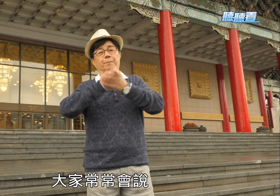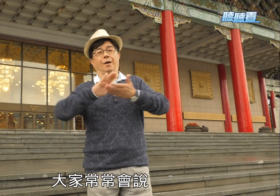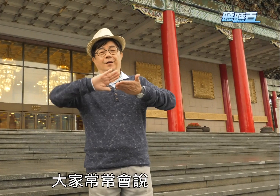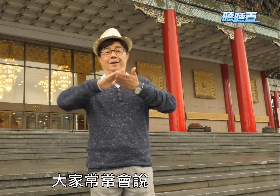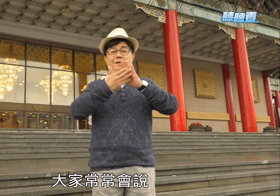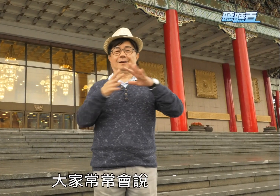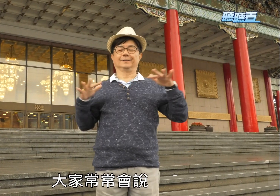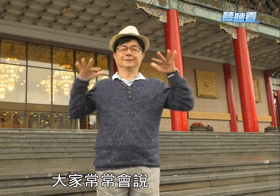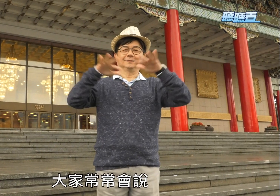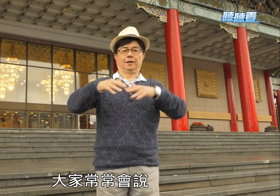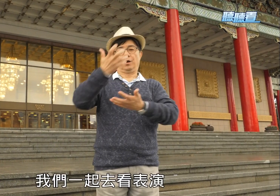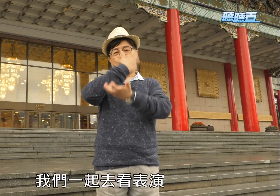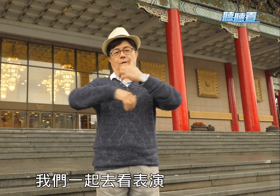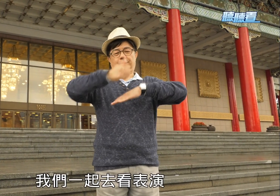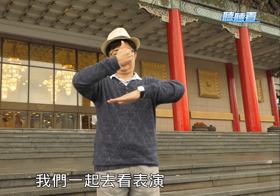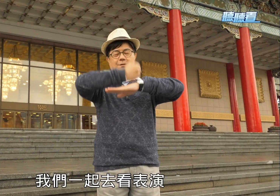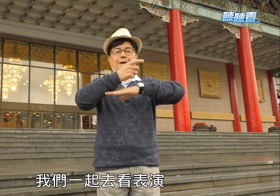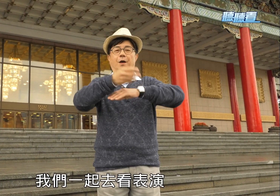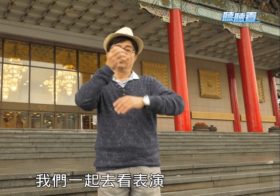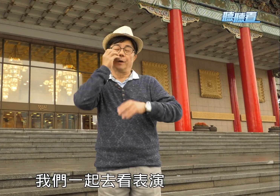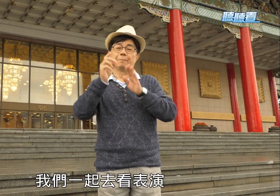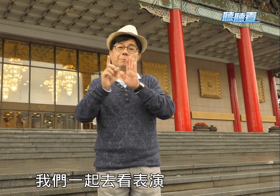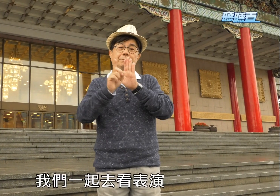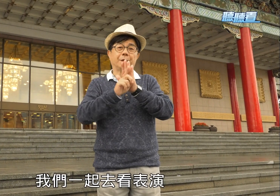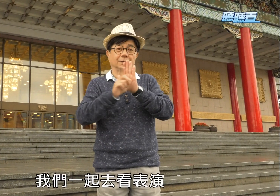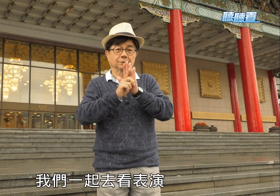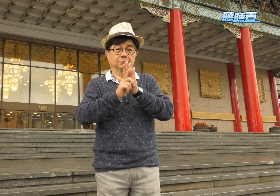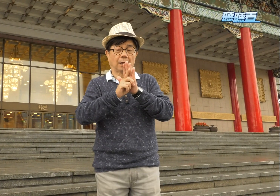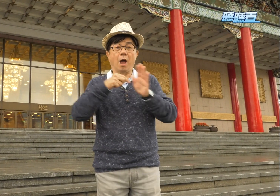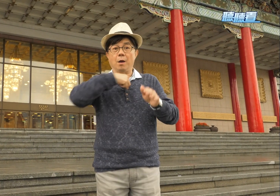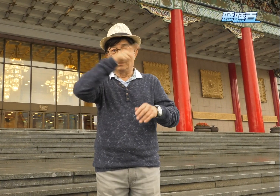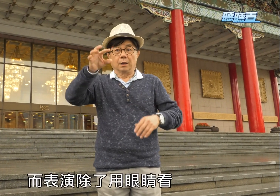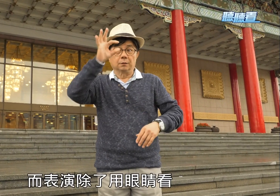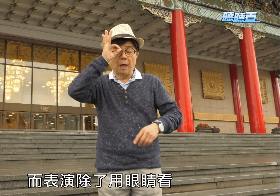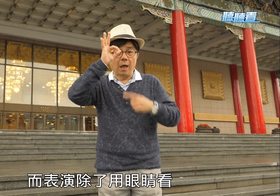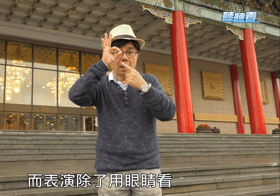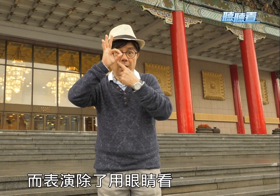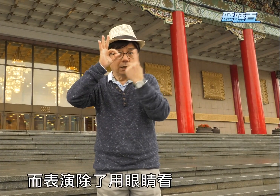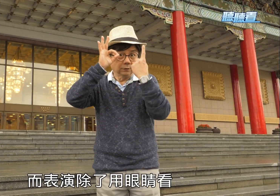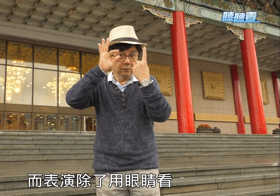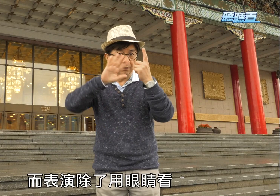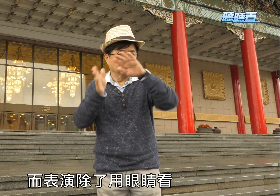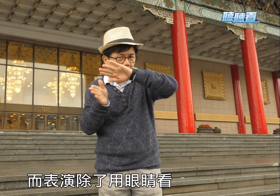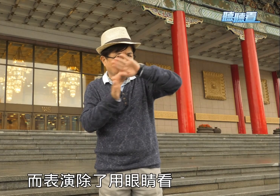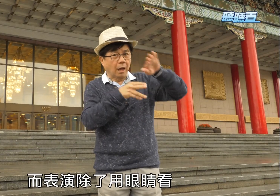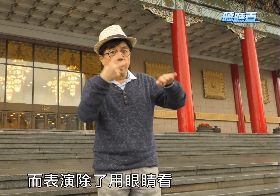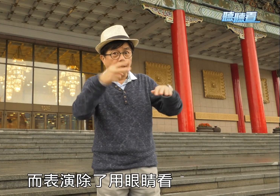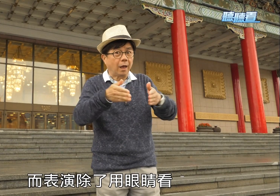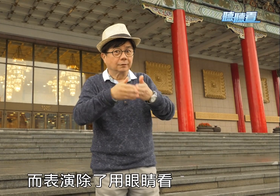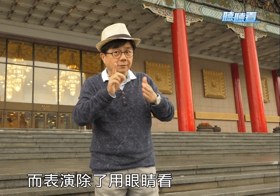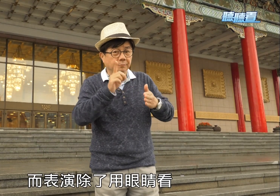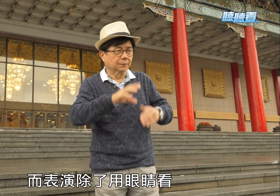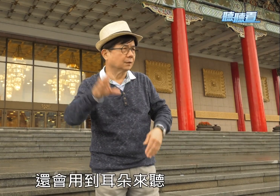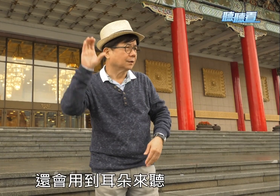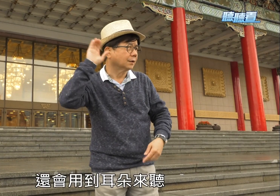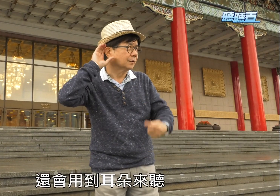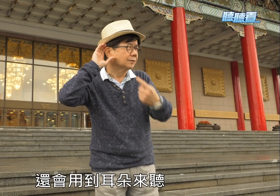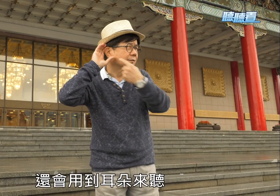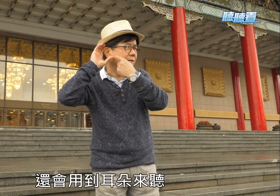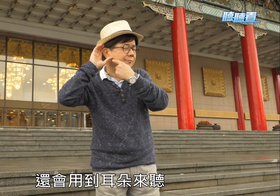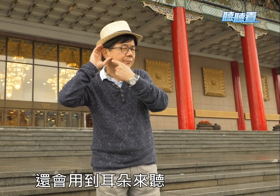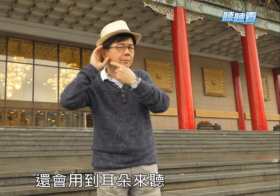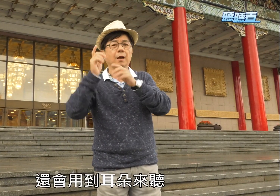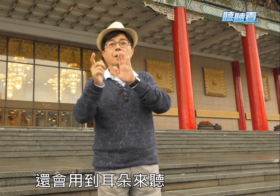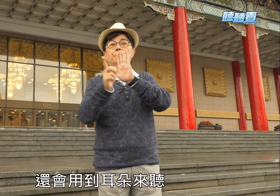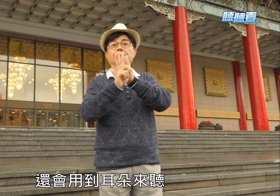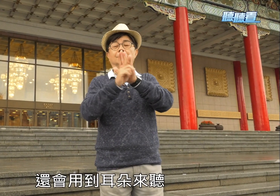大家常常会说啊，我们一起去看表演，而表演除了用眼睛看，还会用到